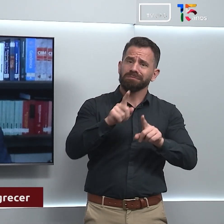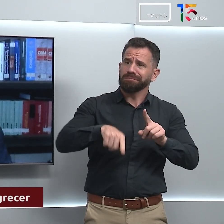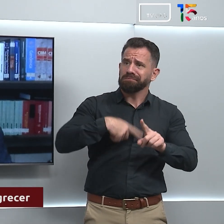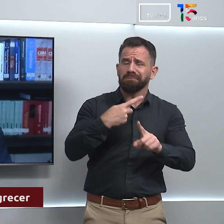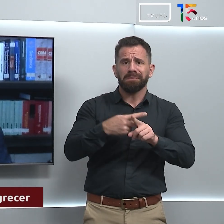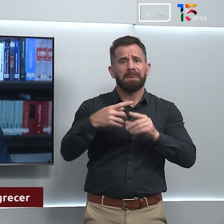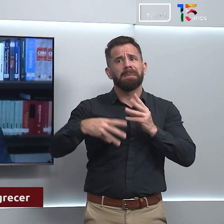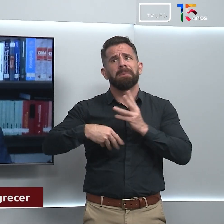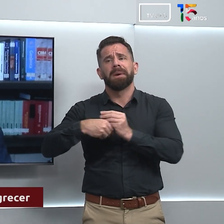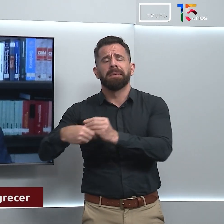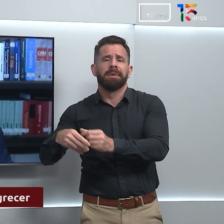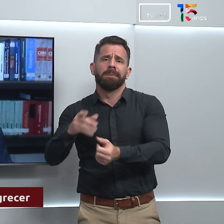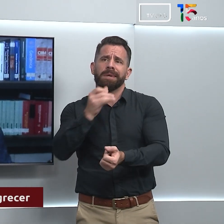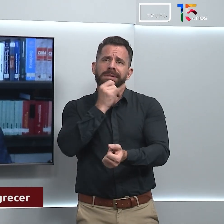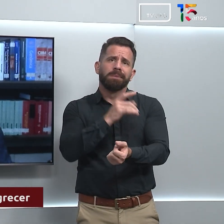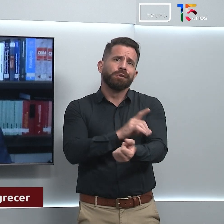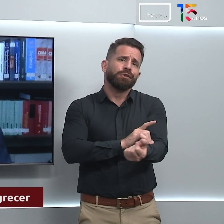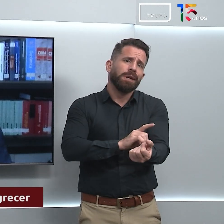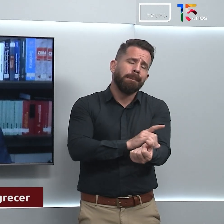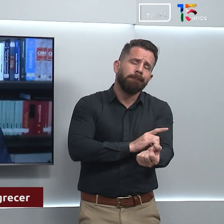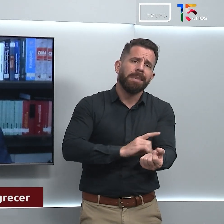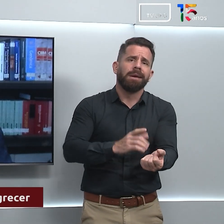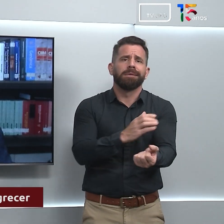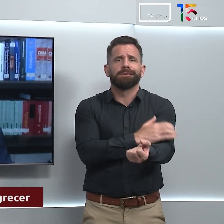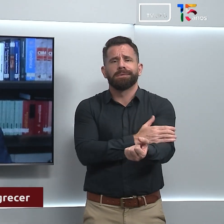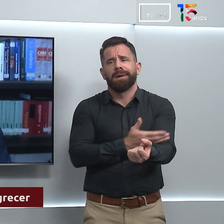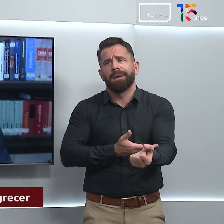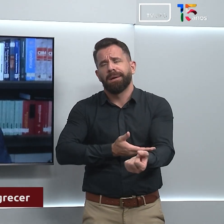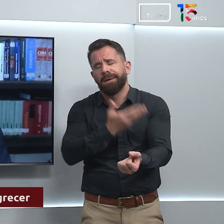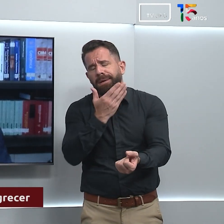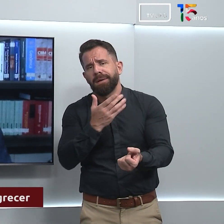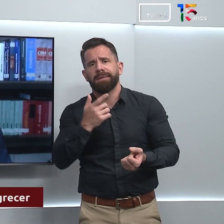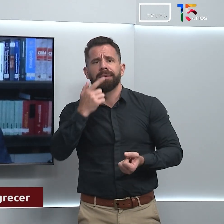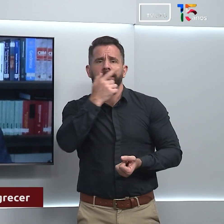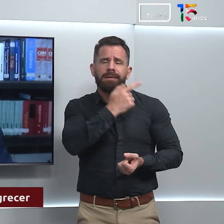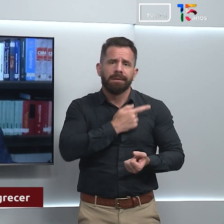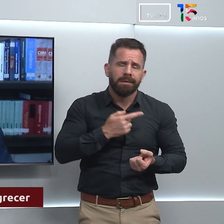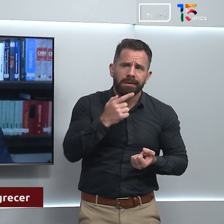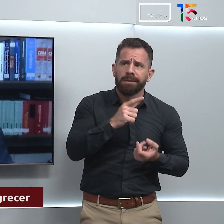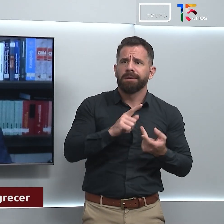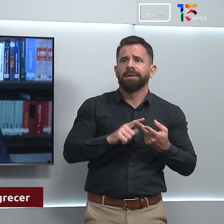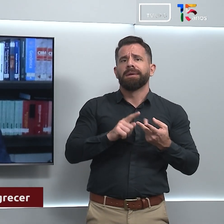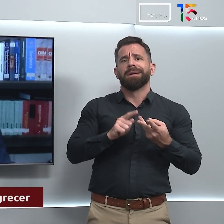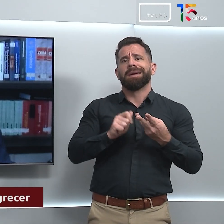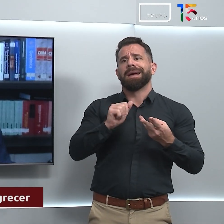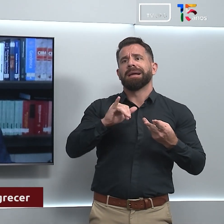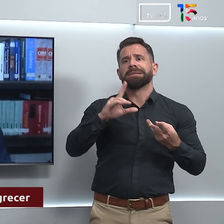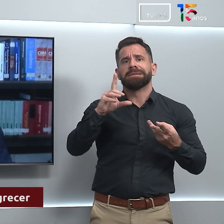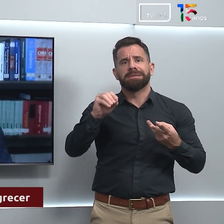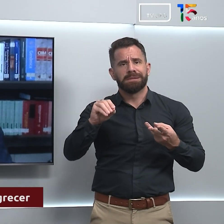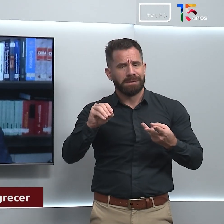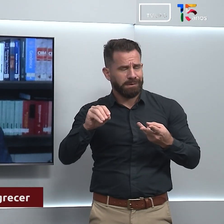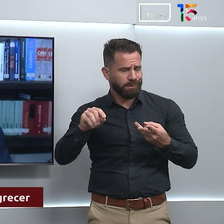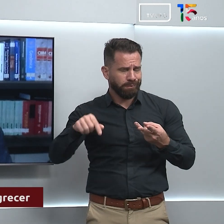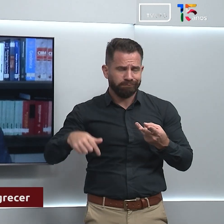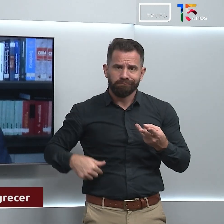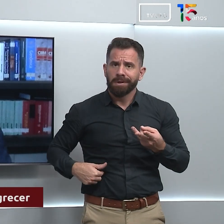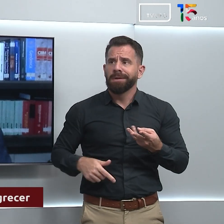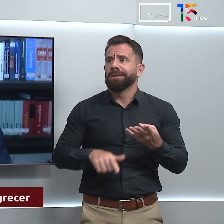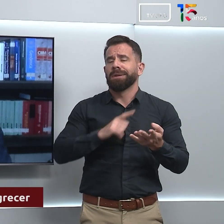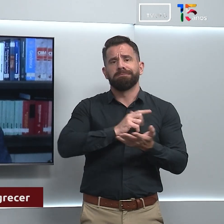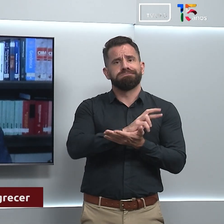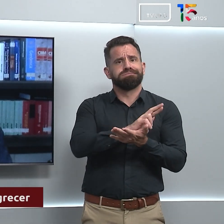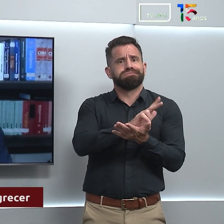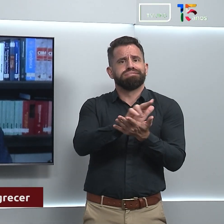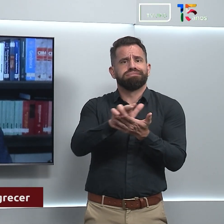diabetes, pressão alta, colesterol alto, triglicerídeos elevados, ácido úrico elevado, problemas